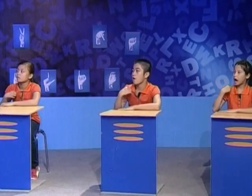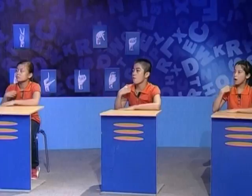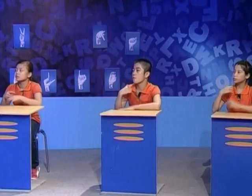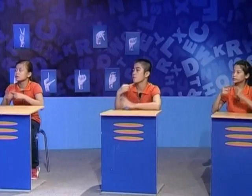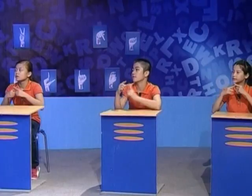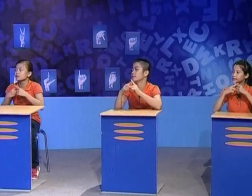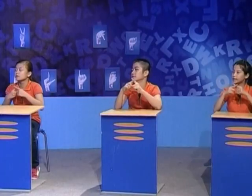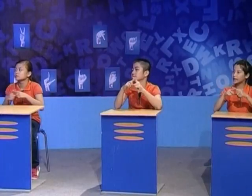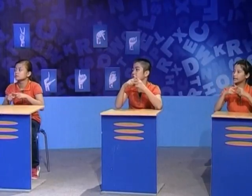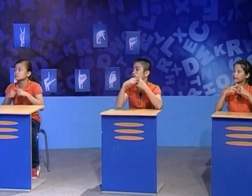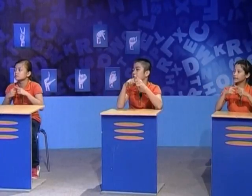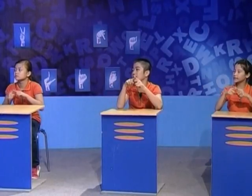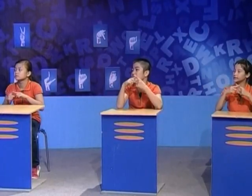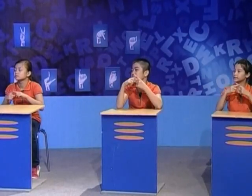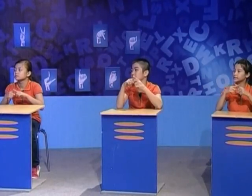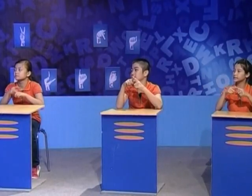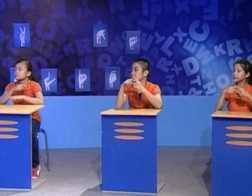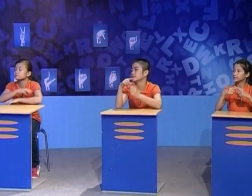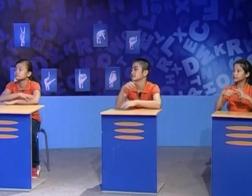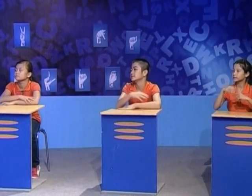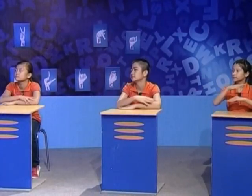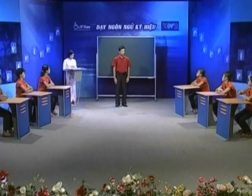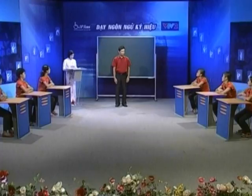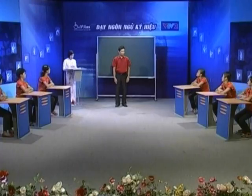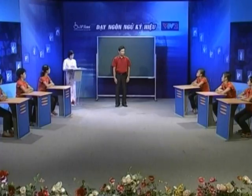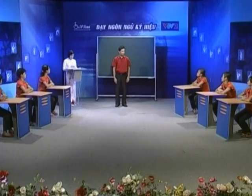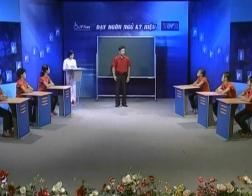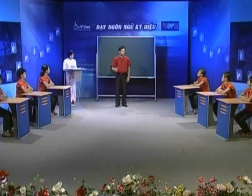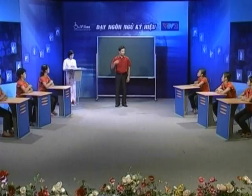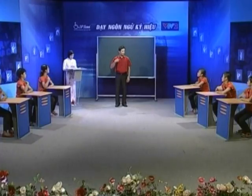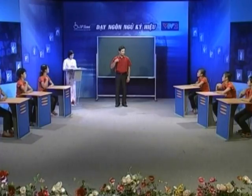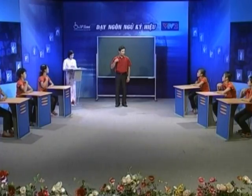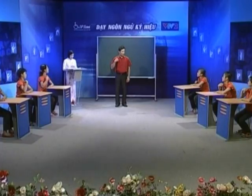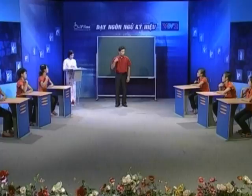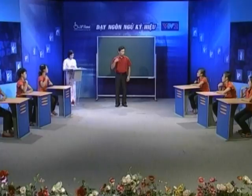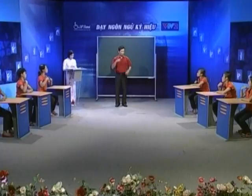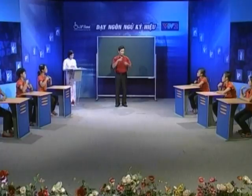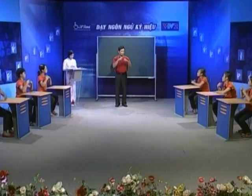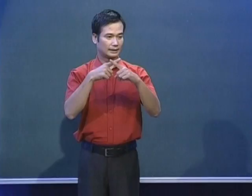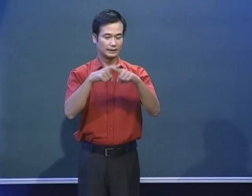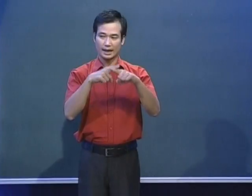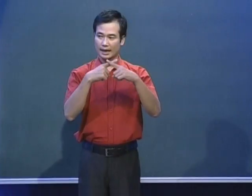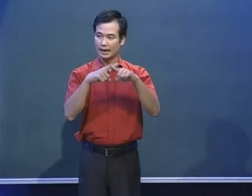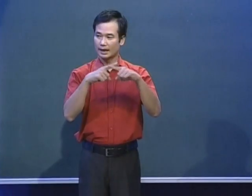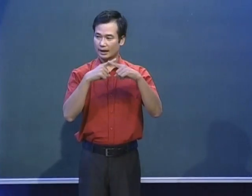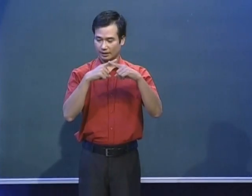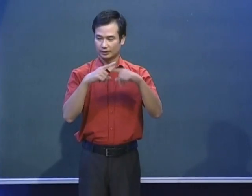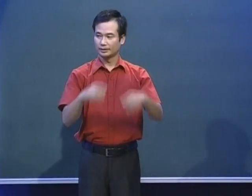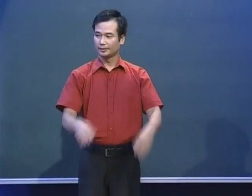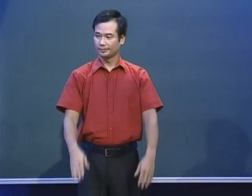lòng bàn tay hướng vào nhau, đầu ngón tay hướng về phía trước, đặt trước ngực, tay phải đặt sát trên tay trái. Xoay đồng thời cổ tay